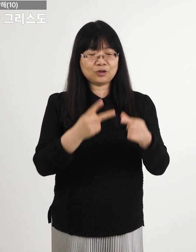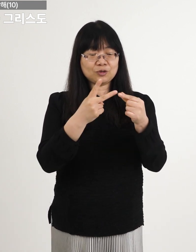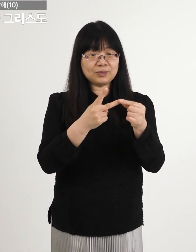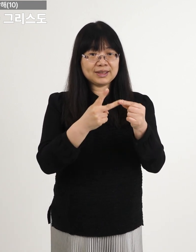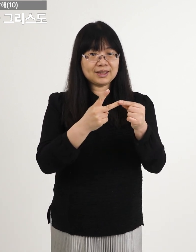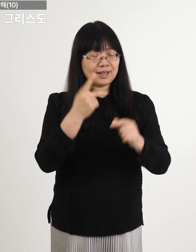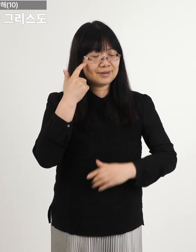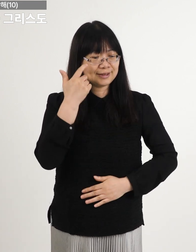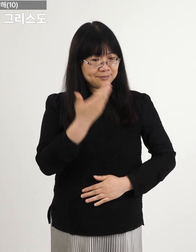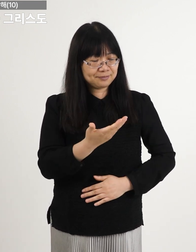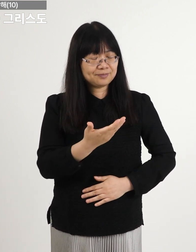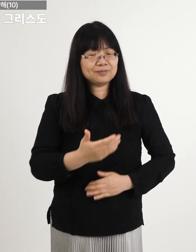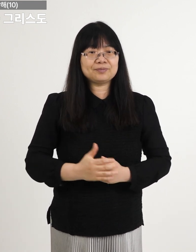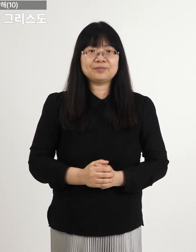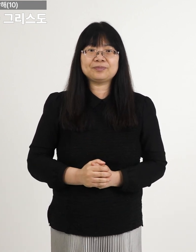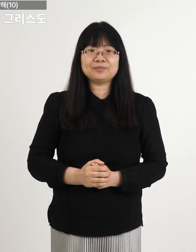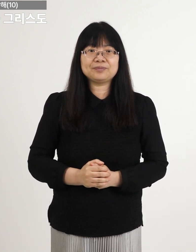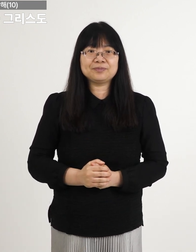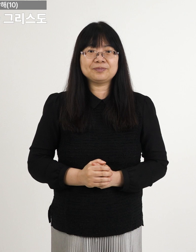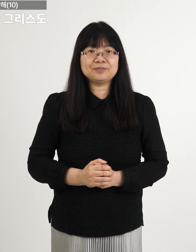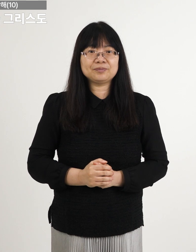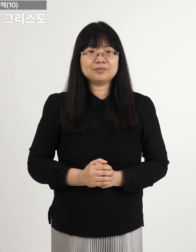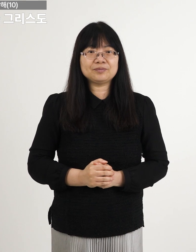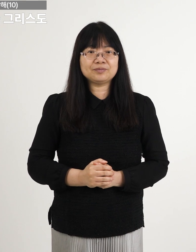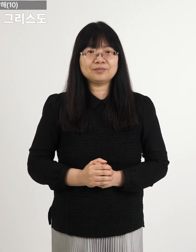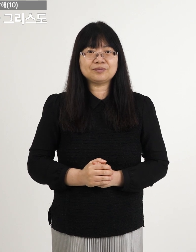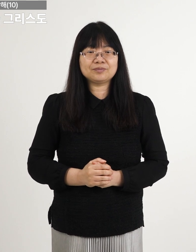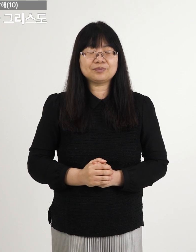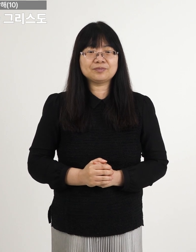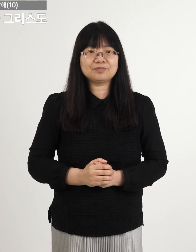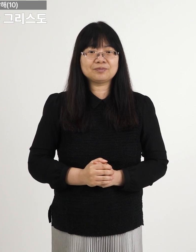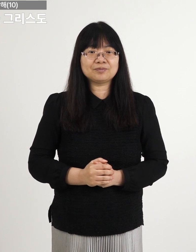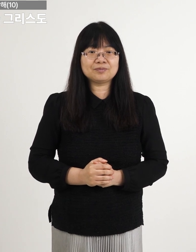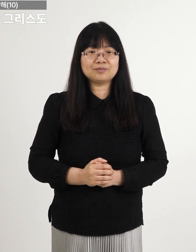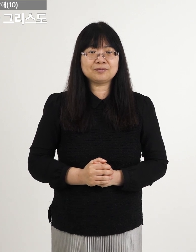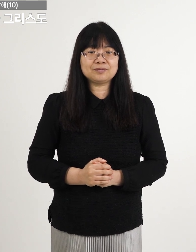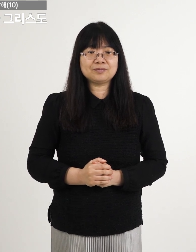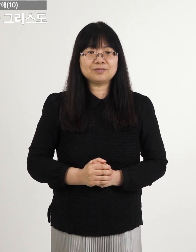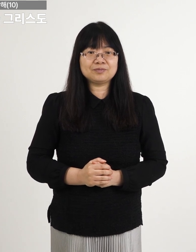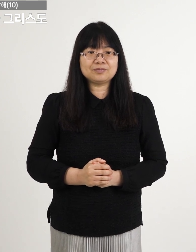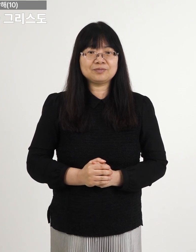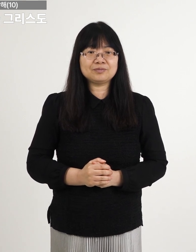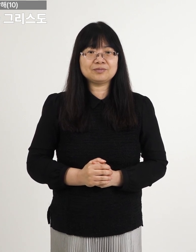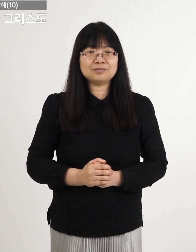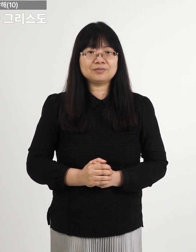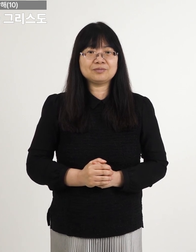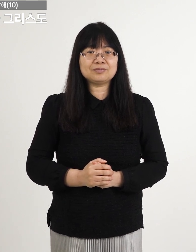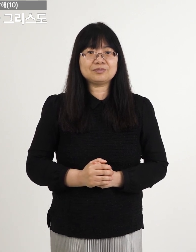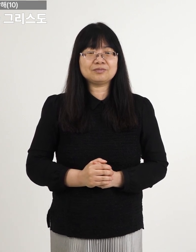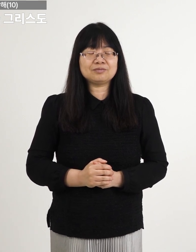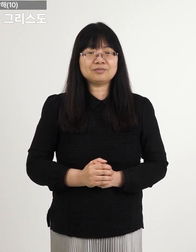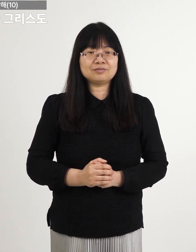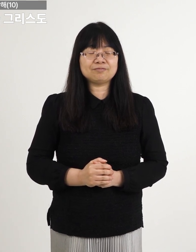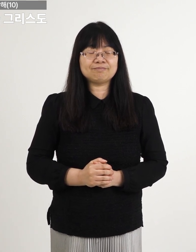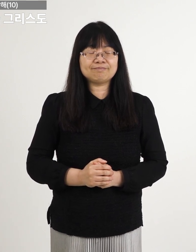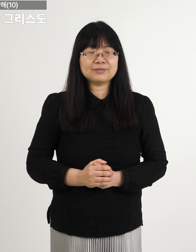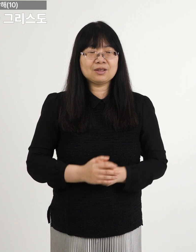번째 질문이었어요. 그래서 우리가 이 첫 번째, 두 번째 질문을